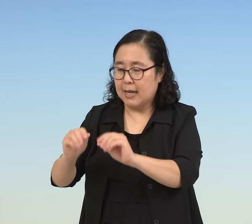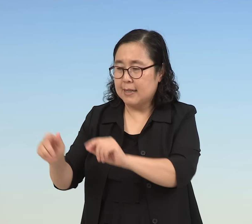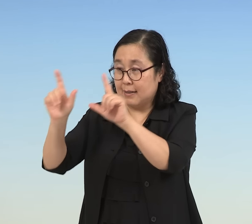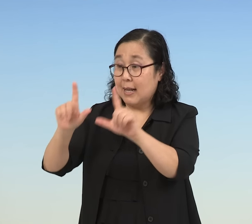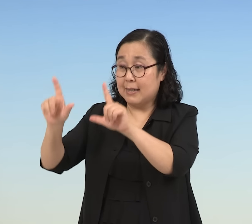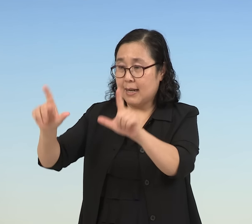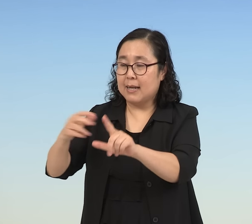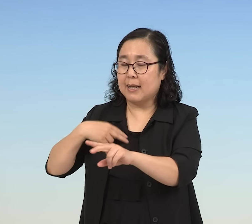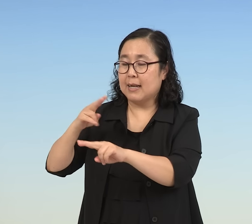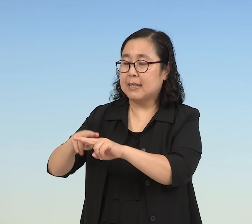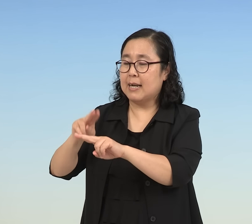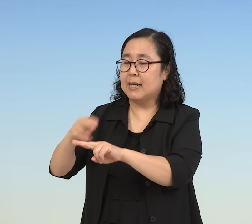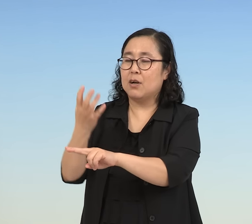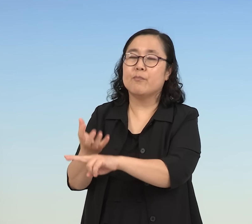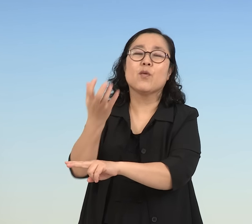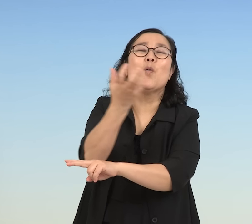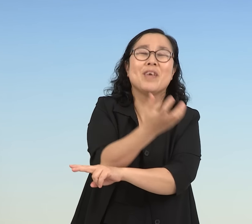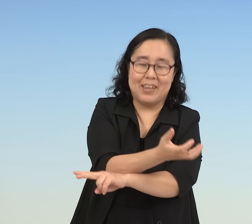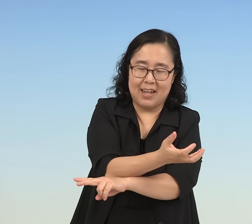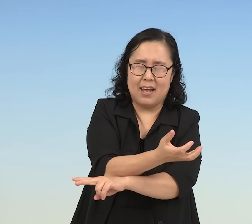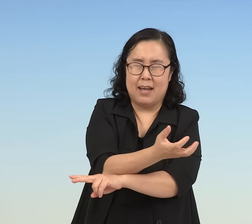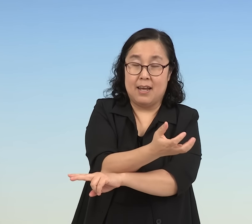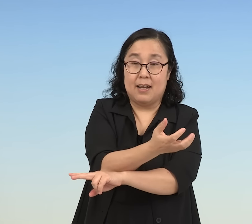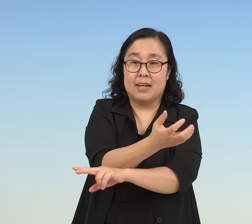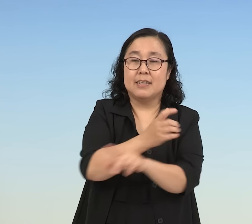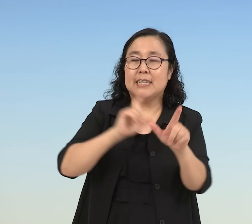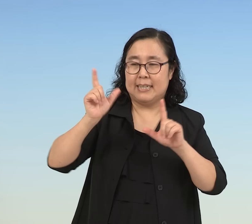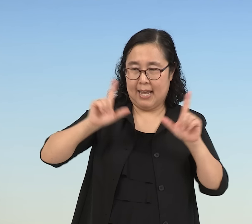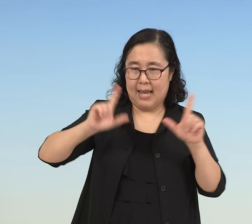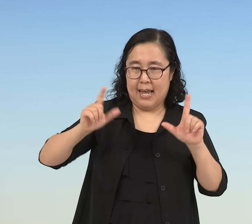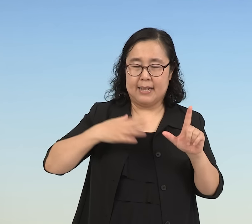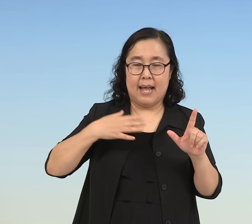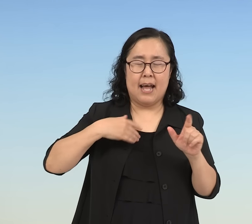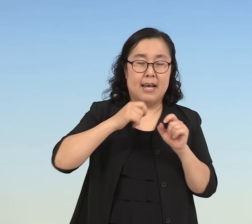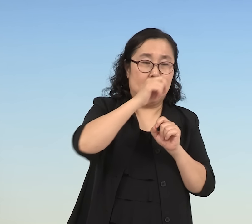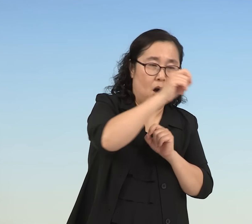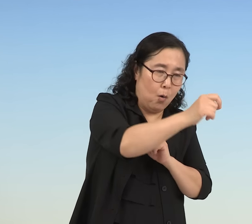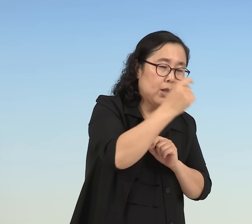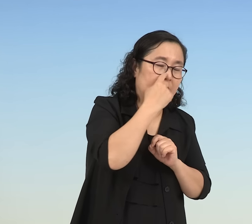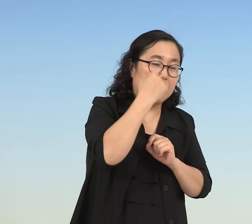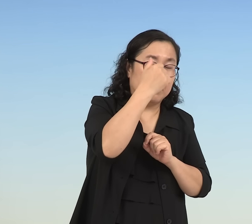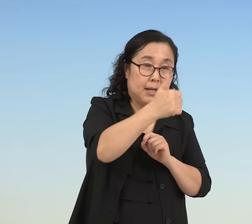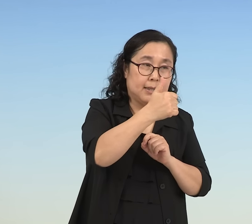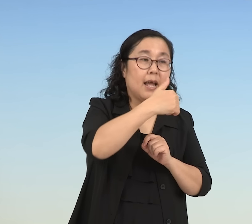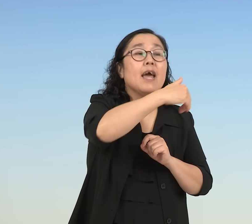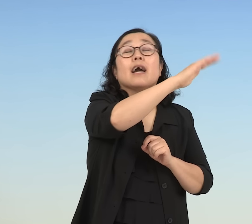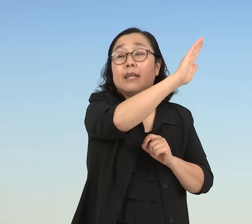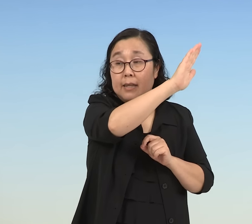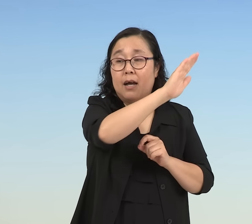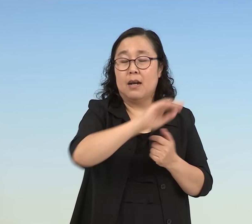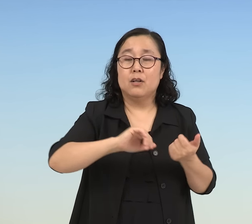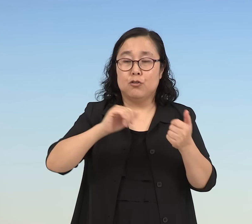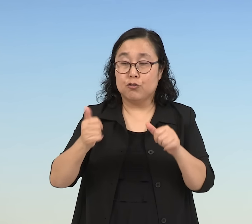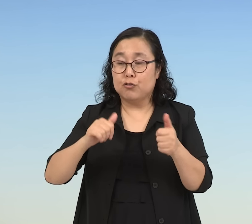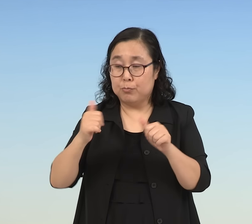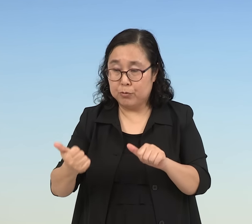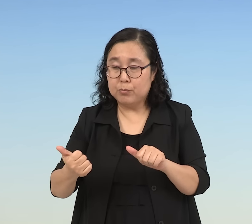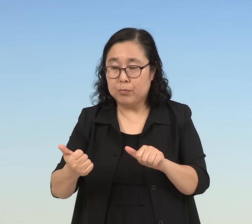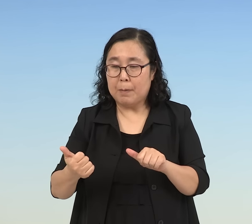이제 자리 옮긴다. 영원한 아버지에게로 나 간다. 죽음을 초월하는 이